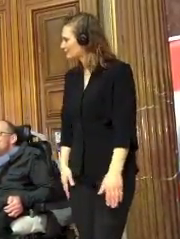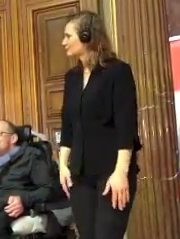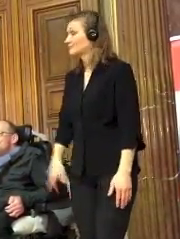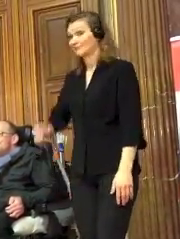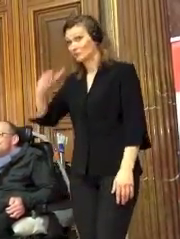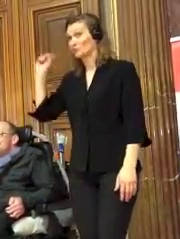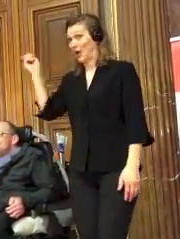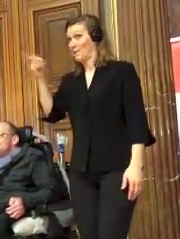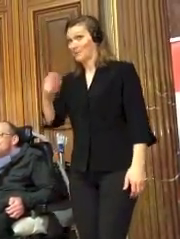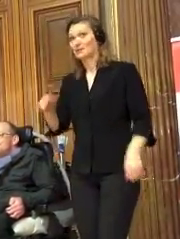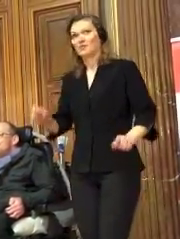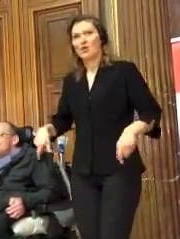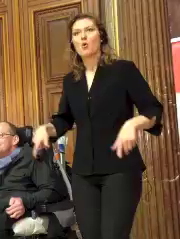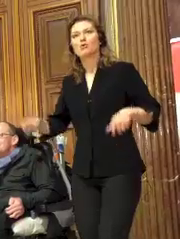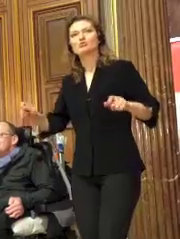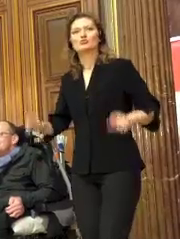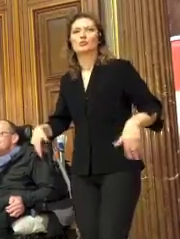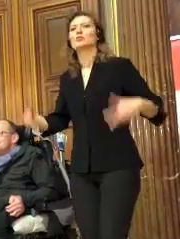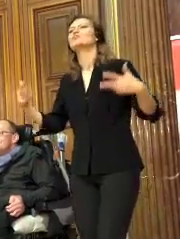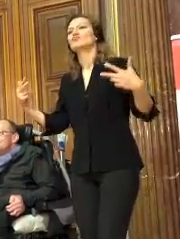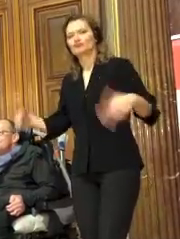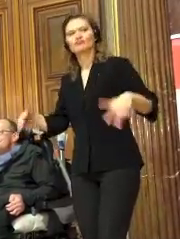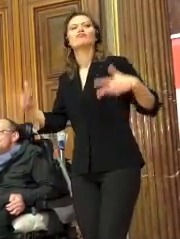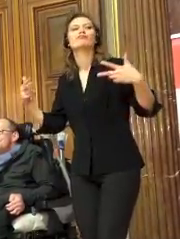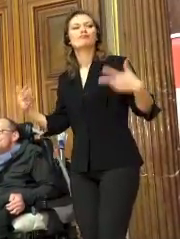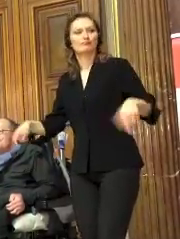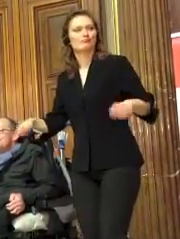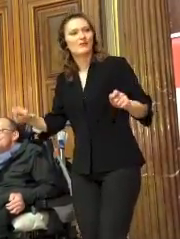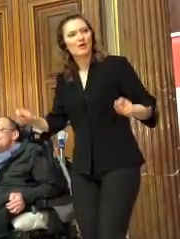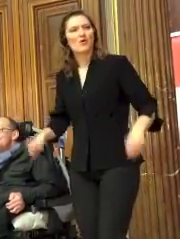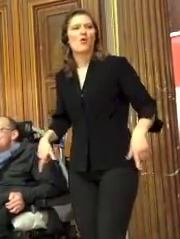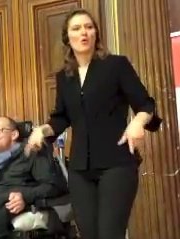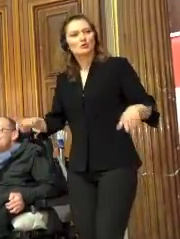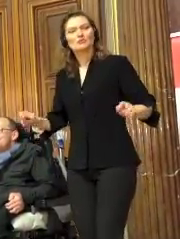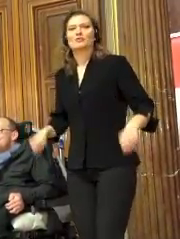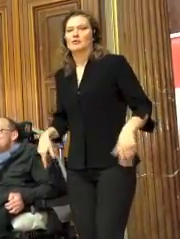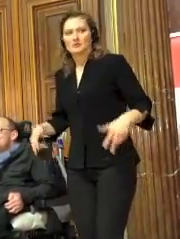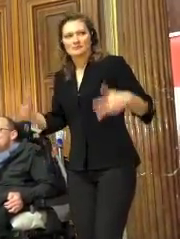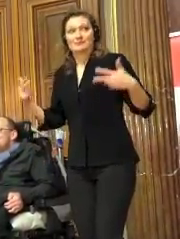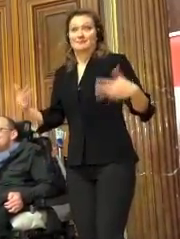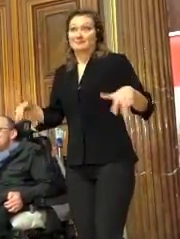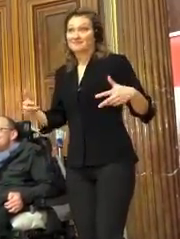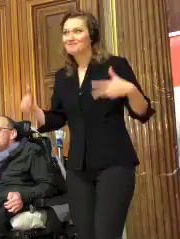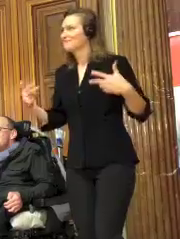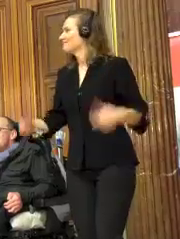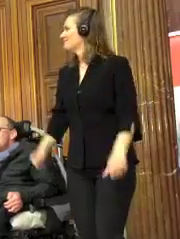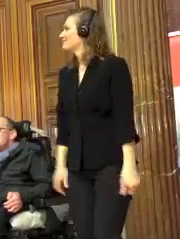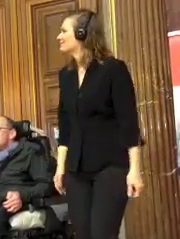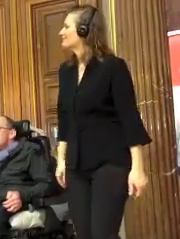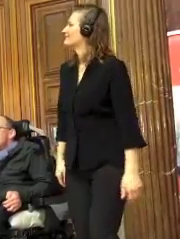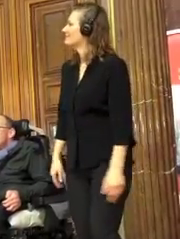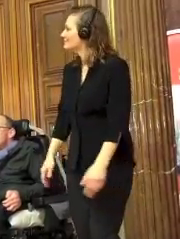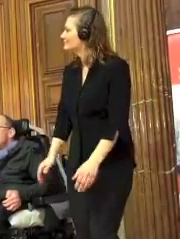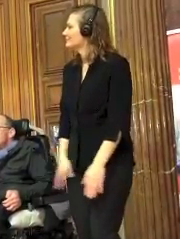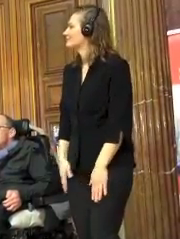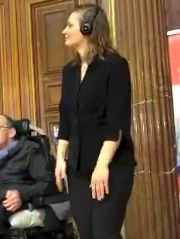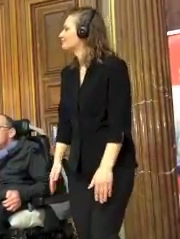Ein Willier-E GNU-Wack. Das ist der Rollstuhl-Wack. Wir wollen das ничего Das ist der